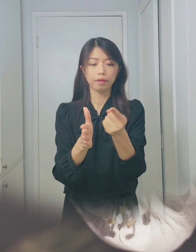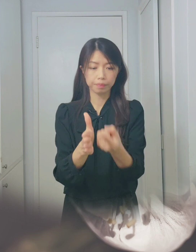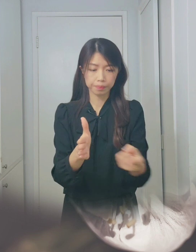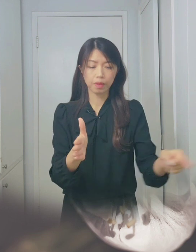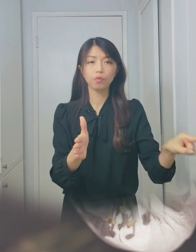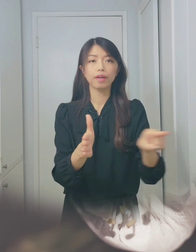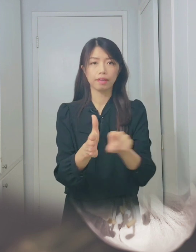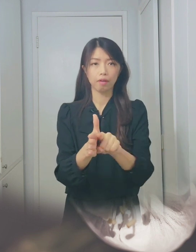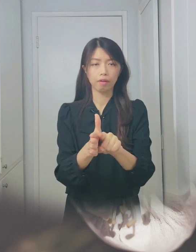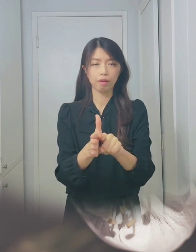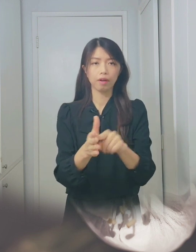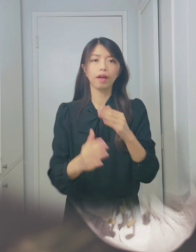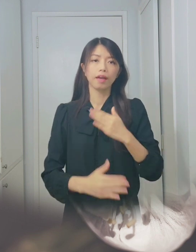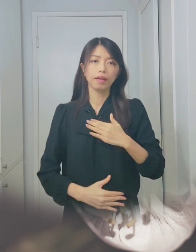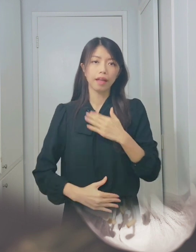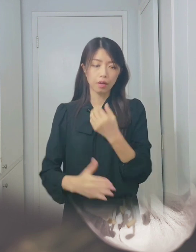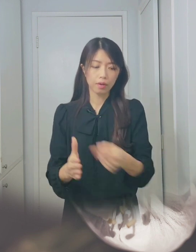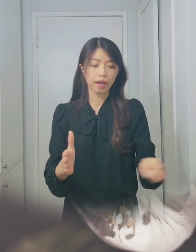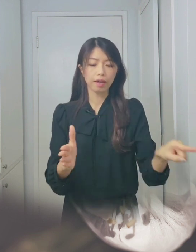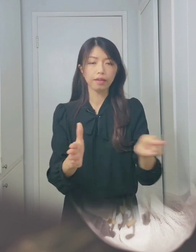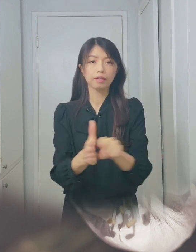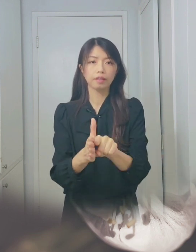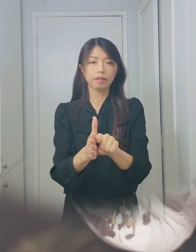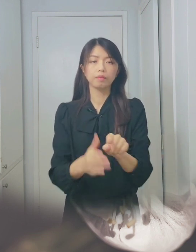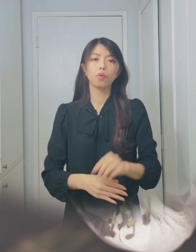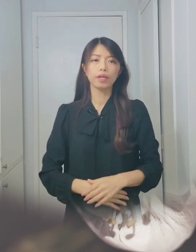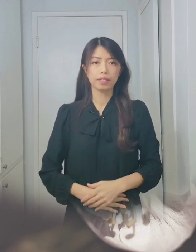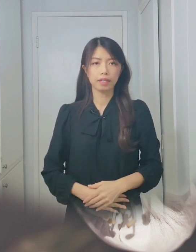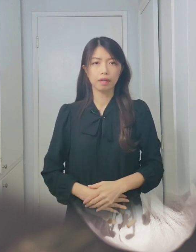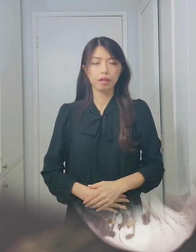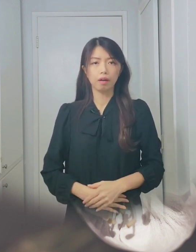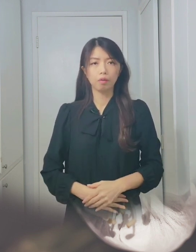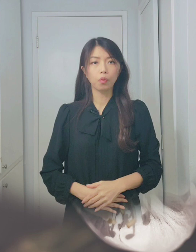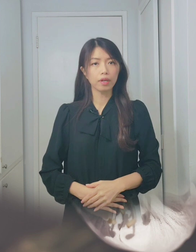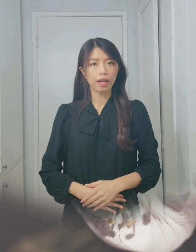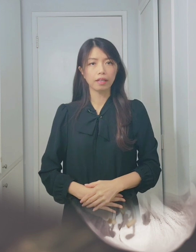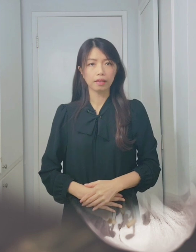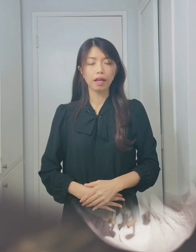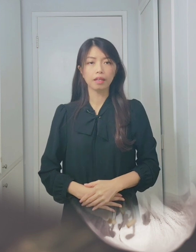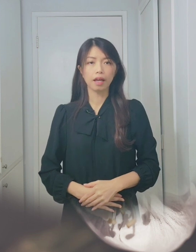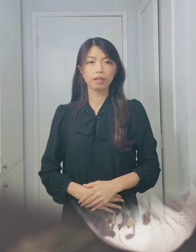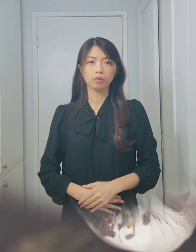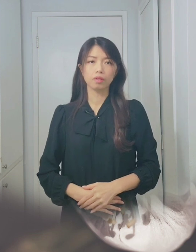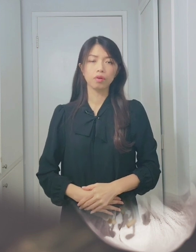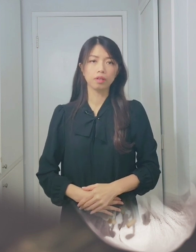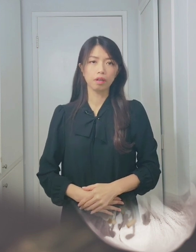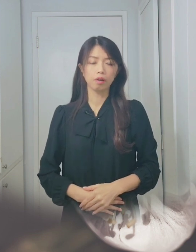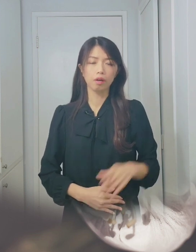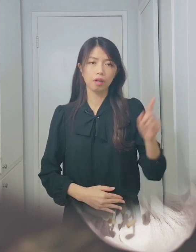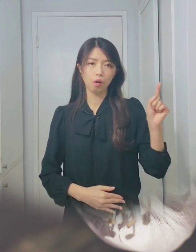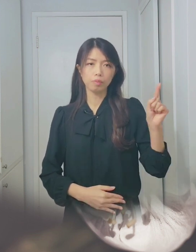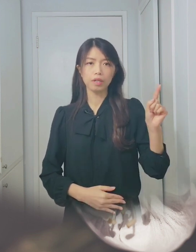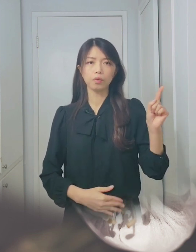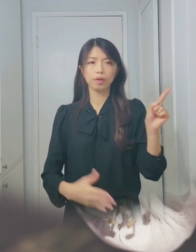돼요. 위에서. 날 위해 보이신, 보이다, 나타내다 이런 뜻의